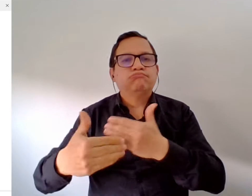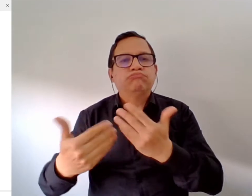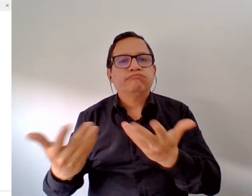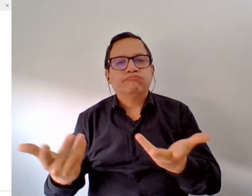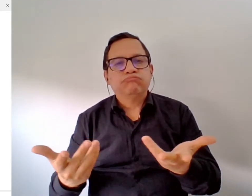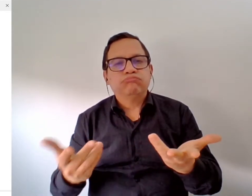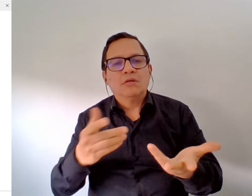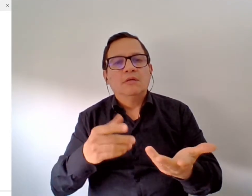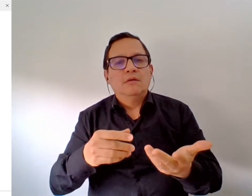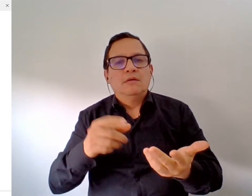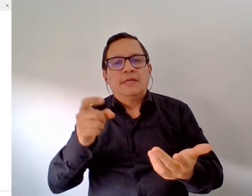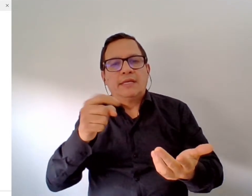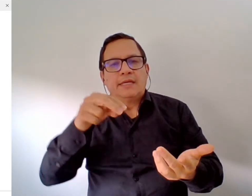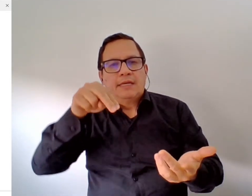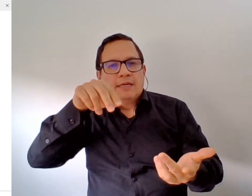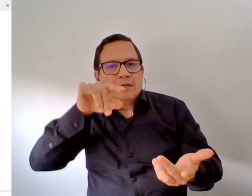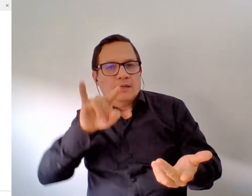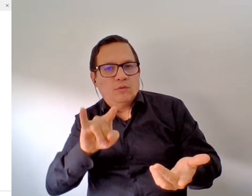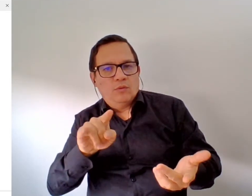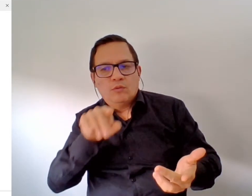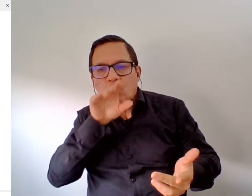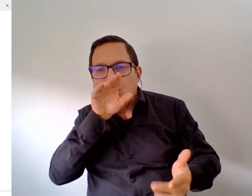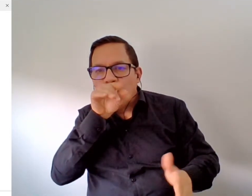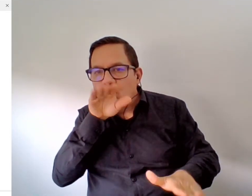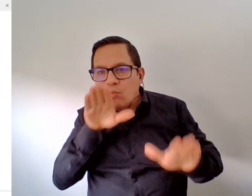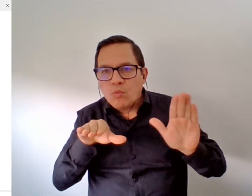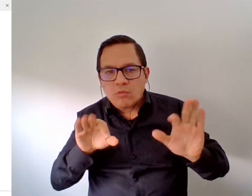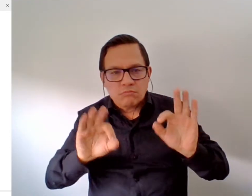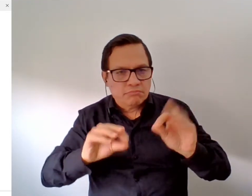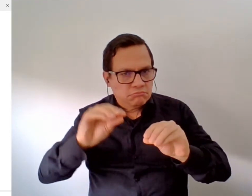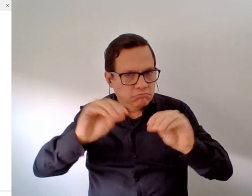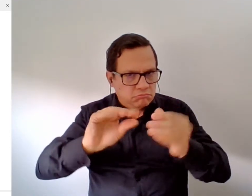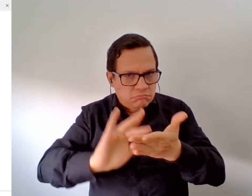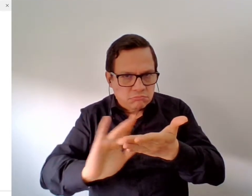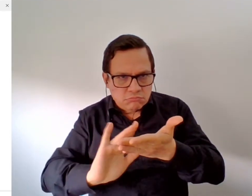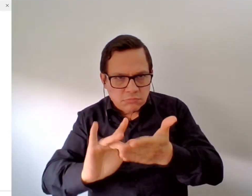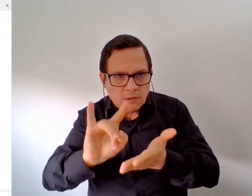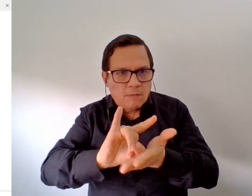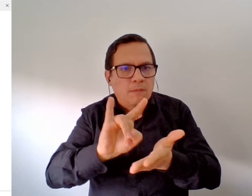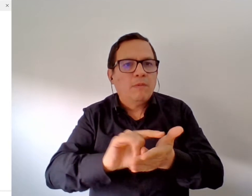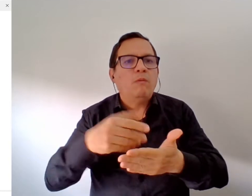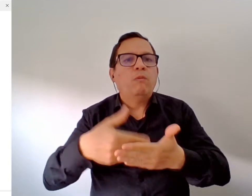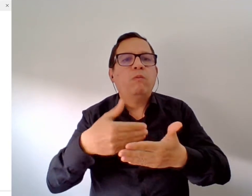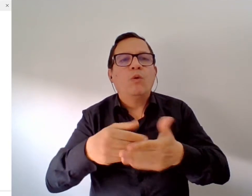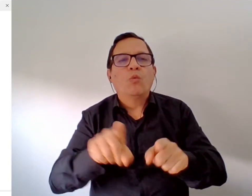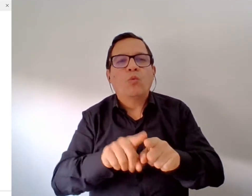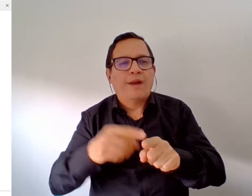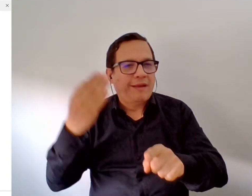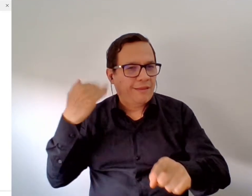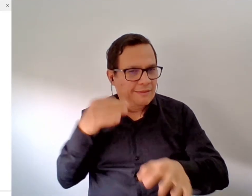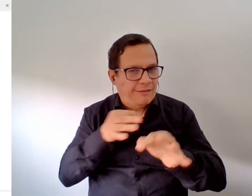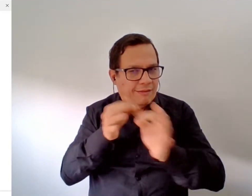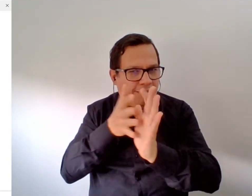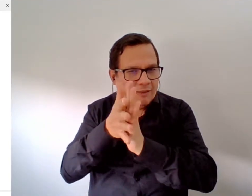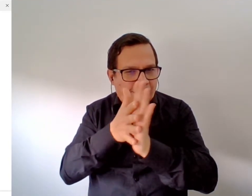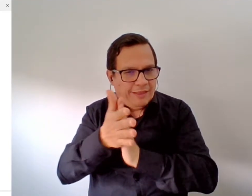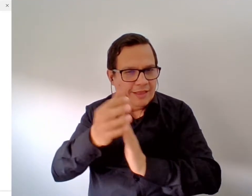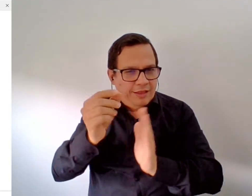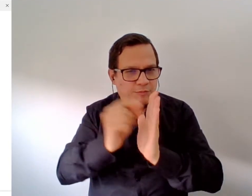documento con el desarrollo de la instalación de NU/Linux conforme se indica en el numeral 2.